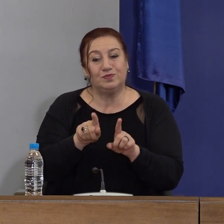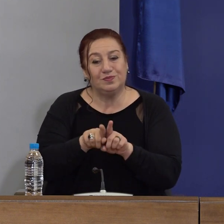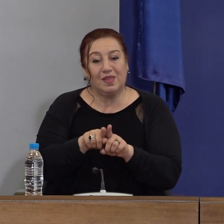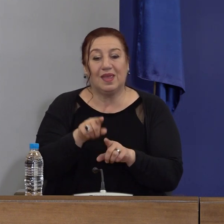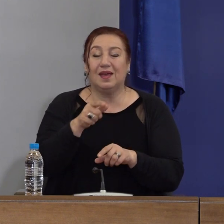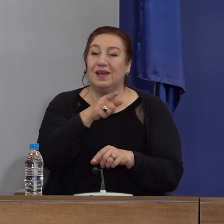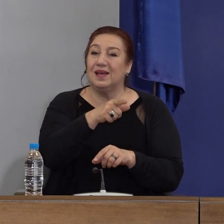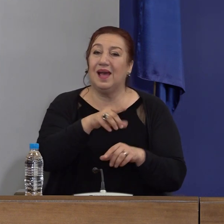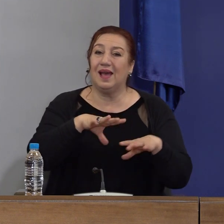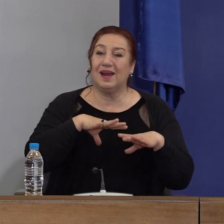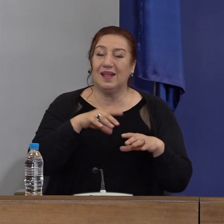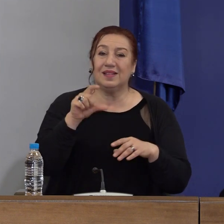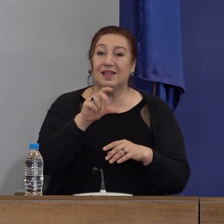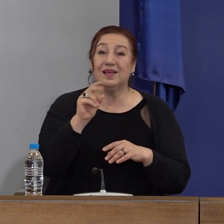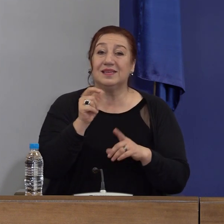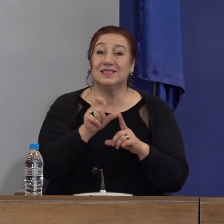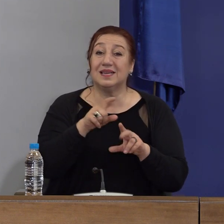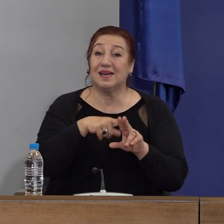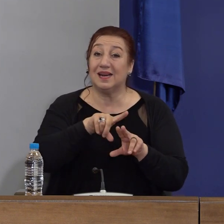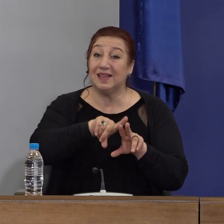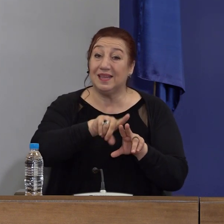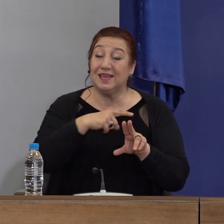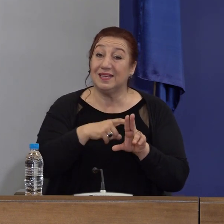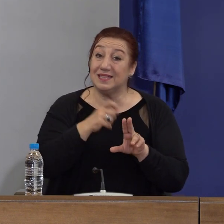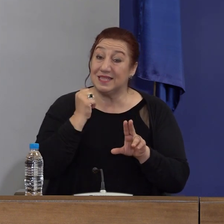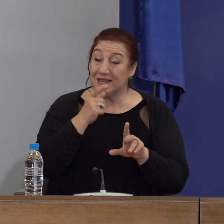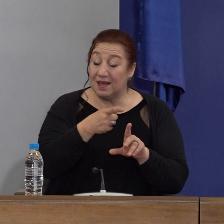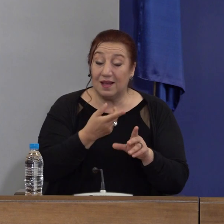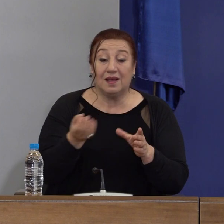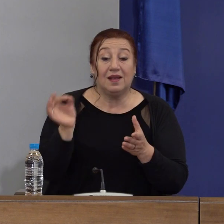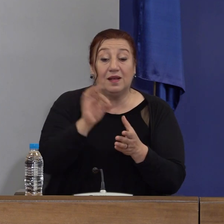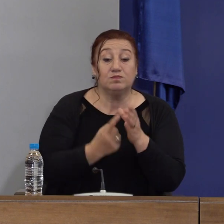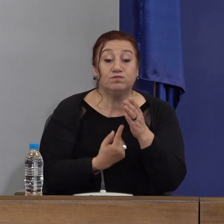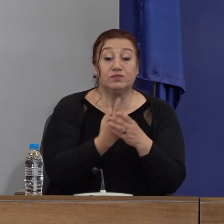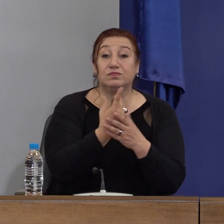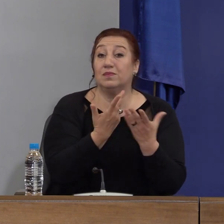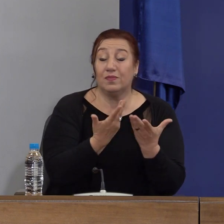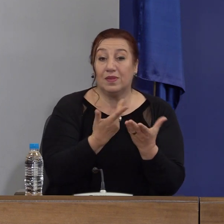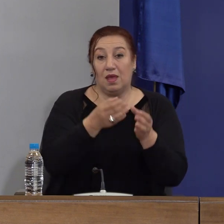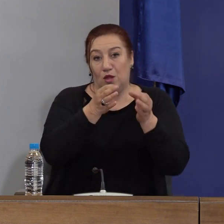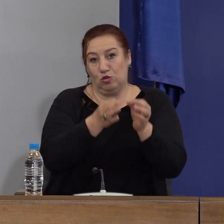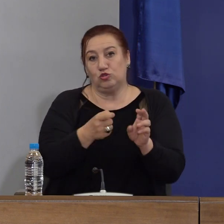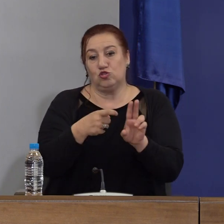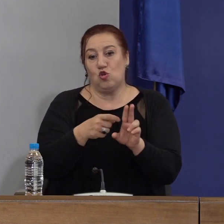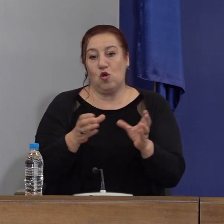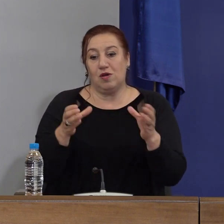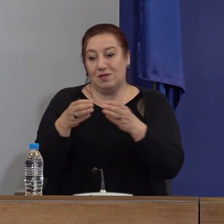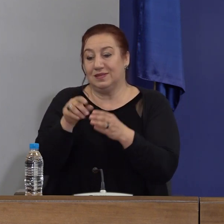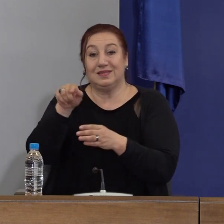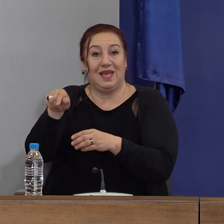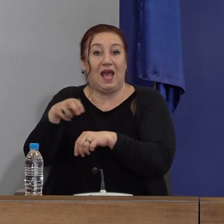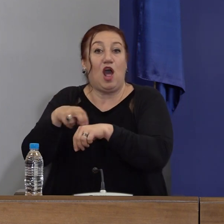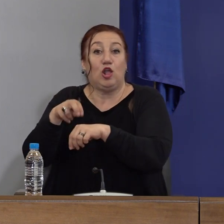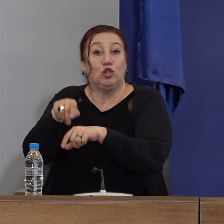че всъщност в Сърница вируса дойде именно от цеха в Доспад,